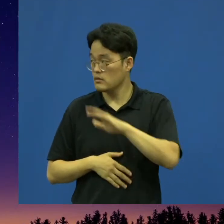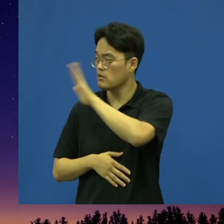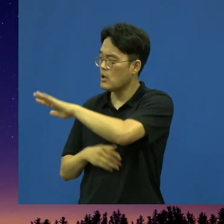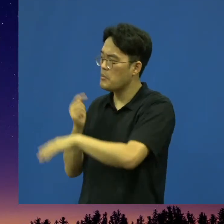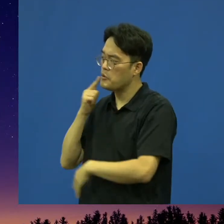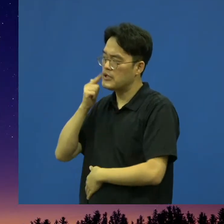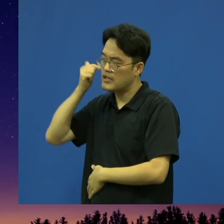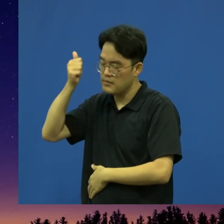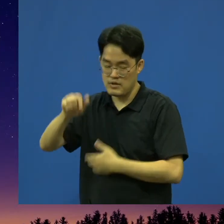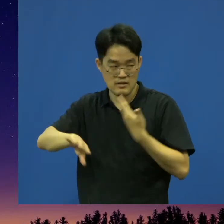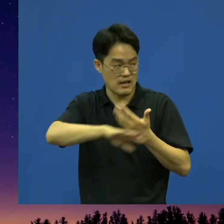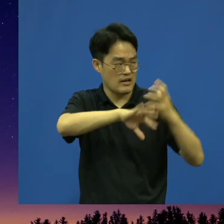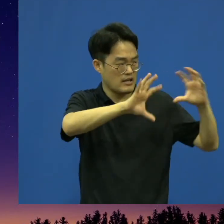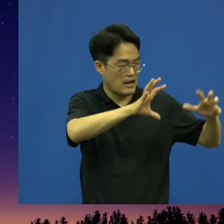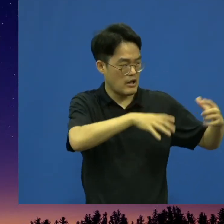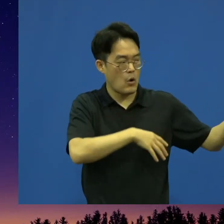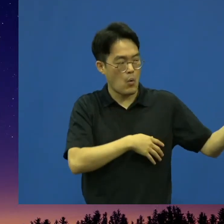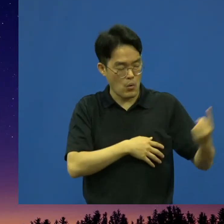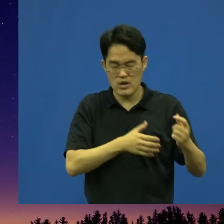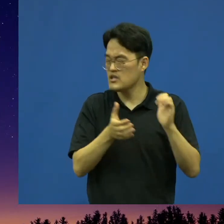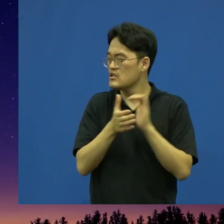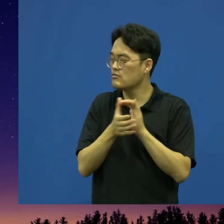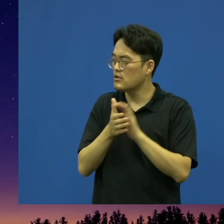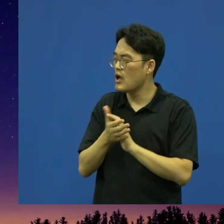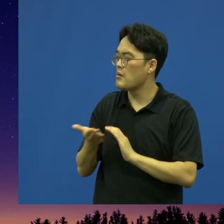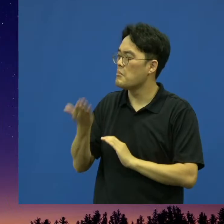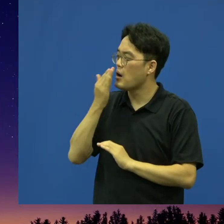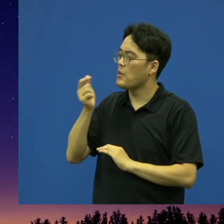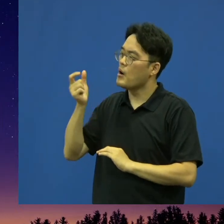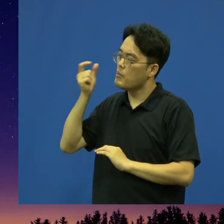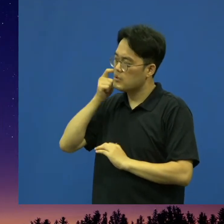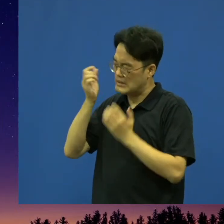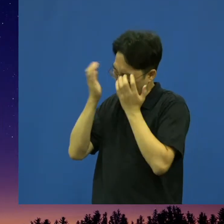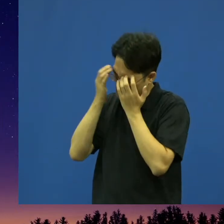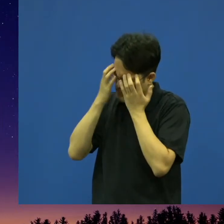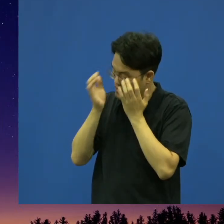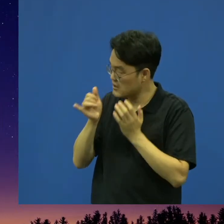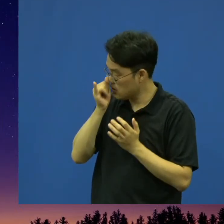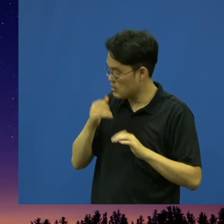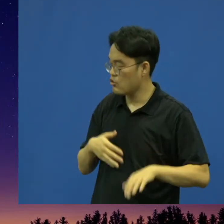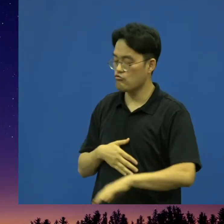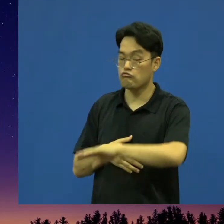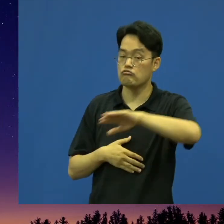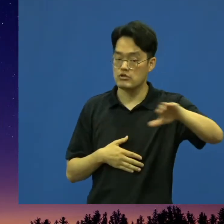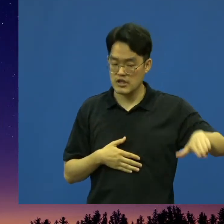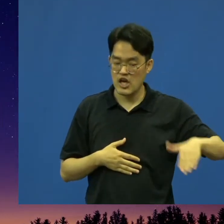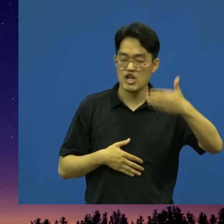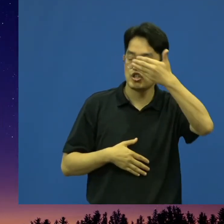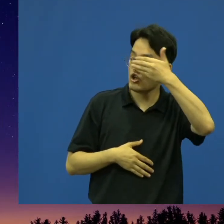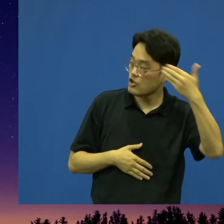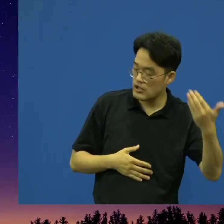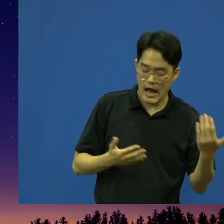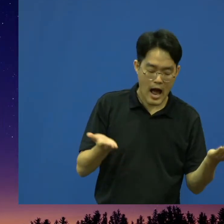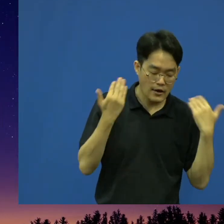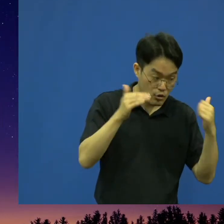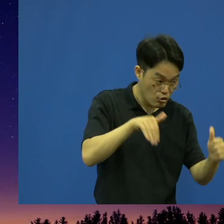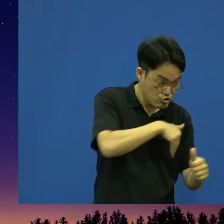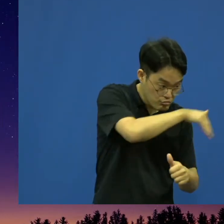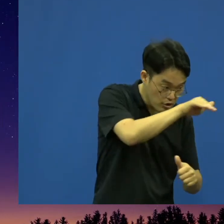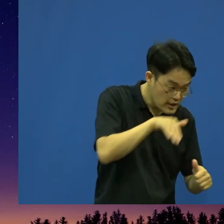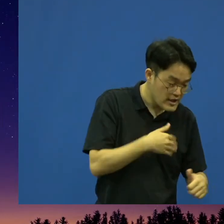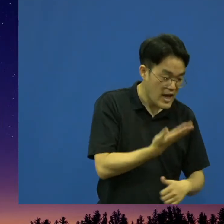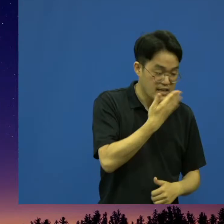외국에서 온 친구들이 밥을 못 먹어서 고생하는데 우리들은 학교 주변에 있는 식당에